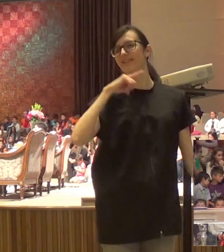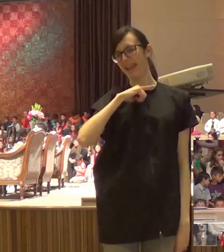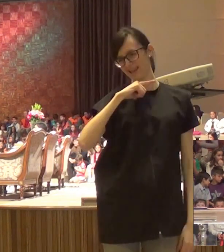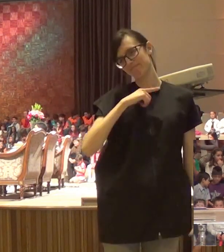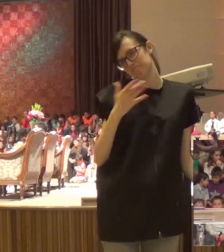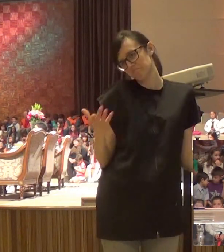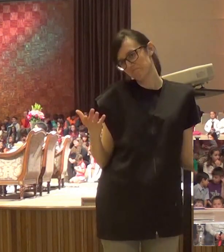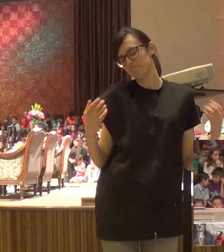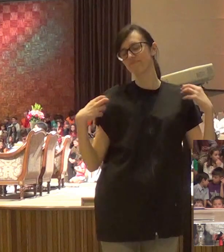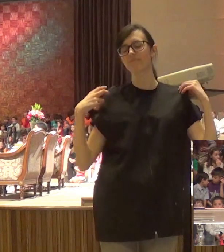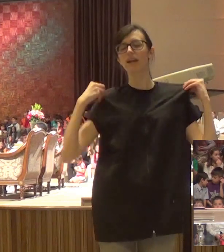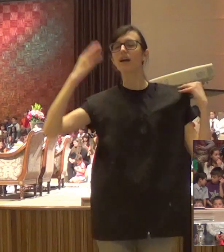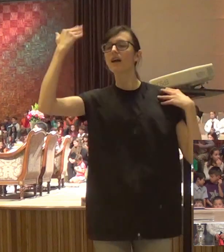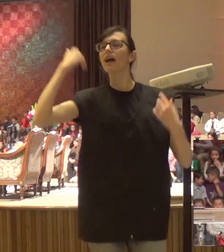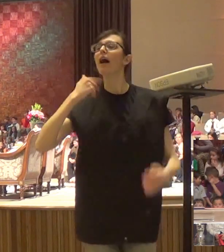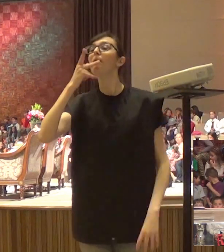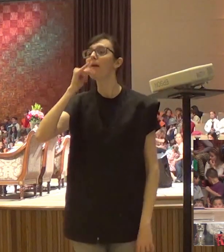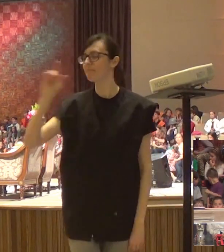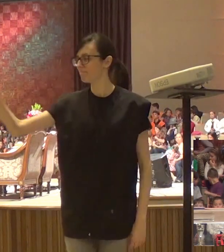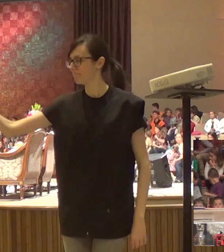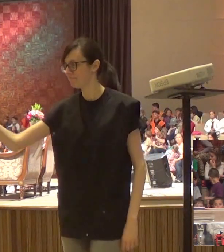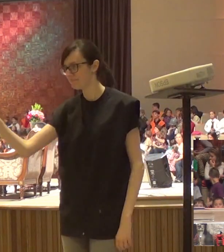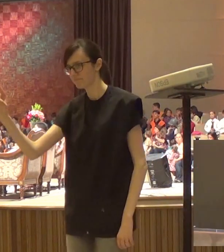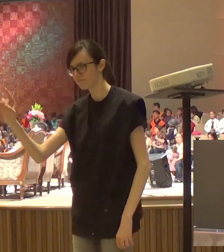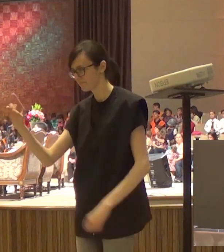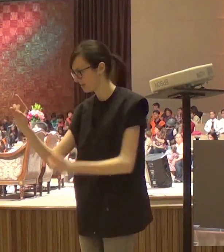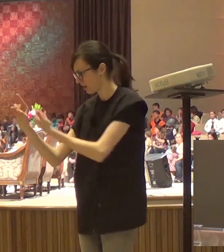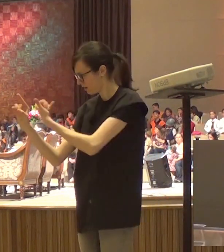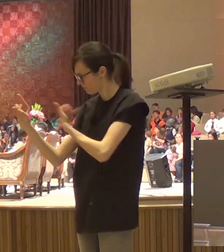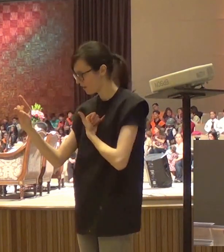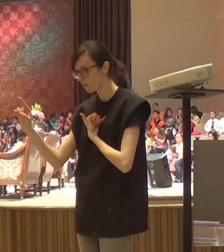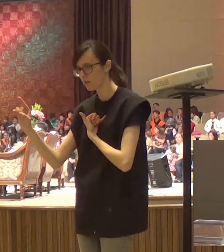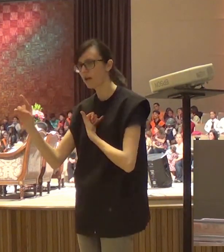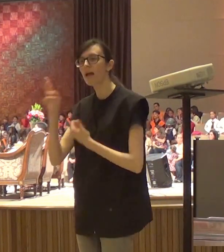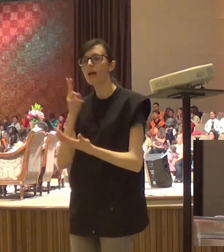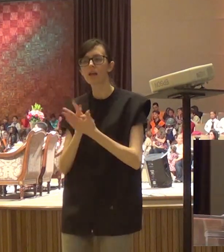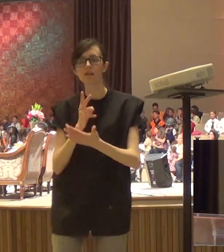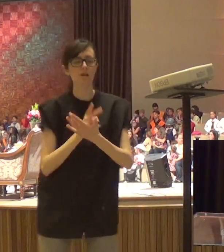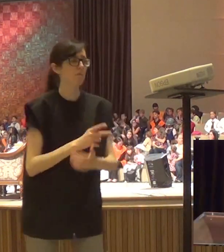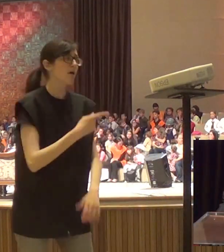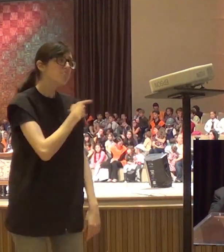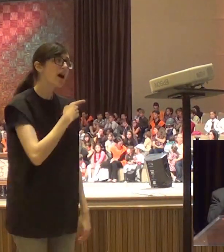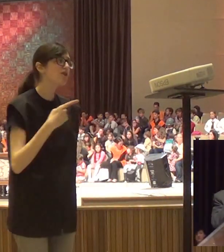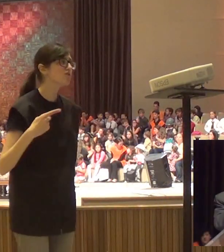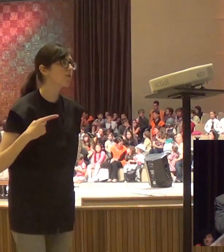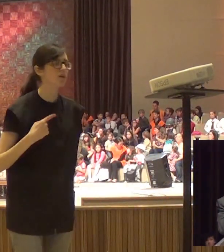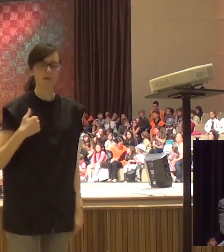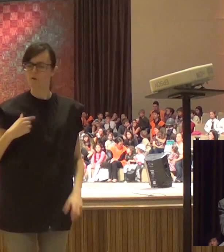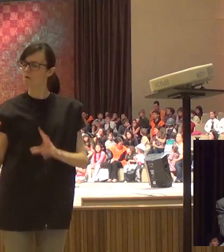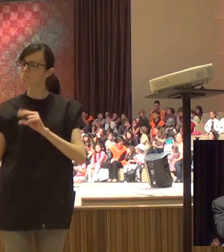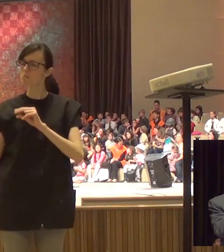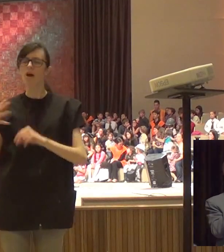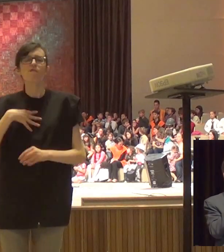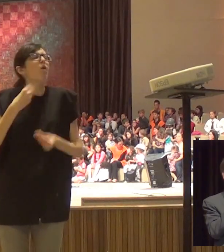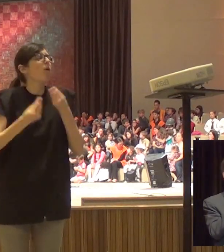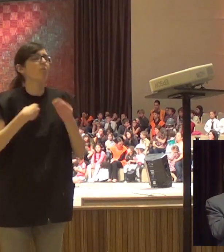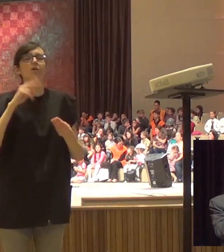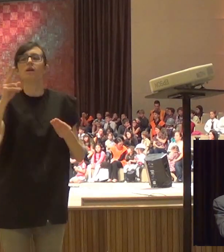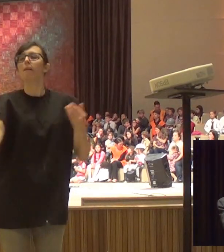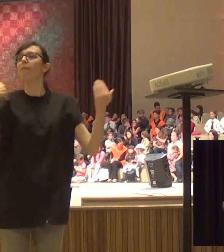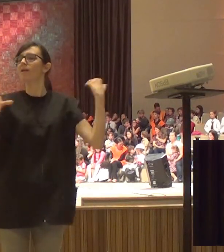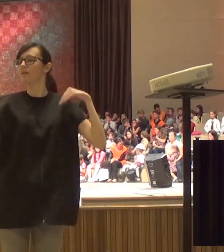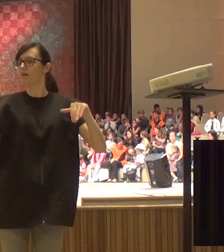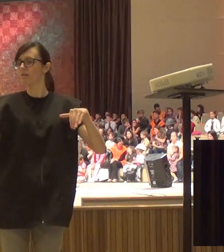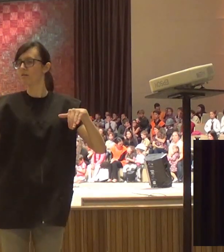vou caminhar com ela. Tem um pai aqui da igreja que me falou uma vez que quando ele queria ter conversas profundas com a sua filha, ele levava ela no shopping